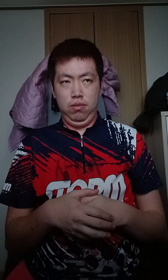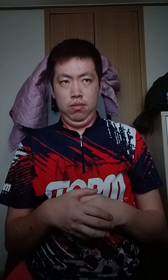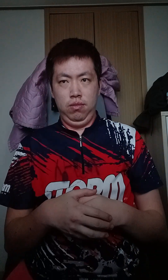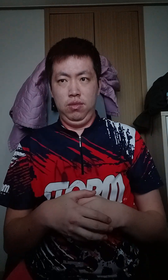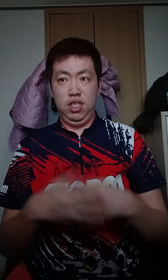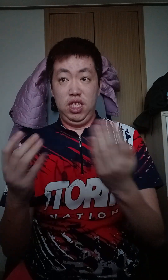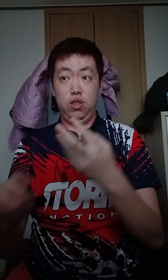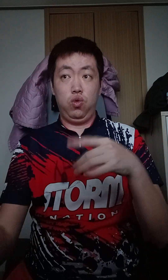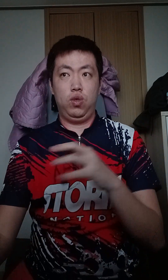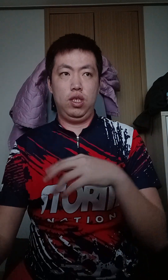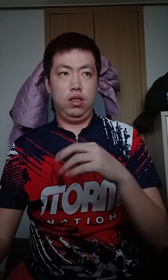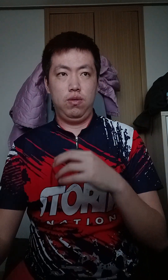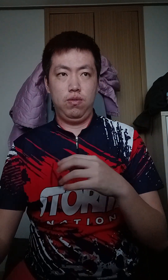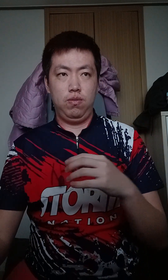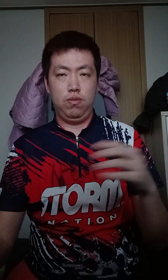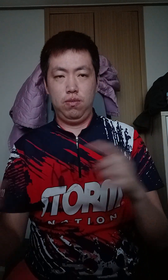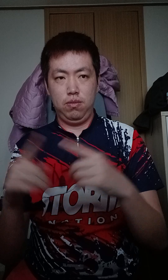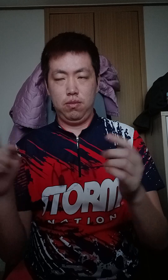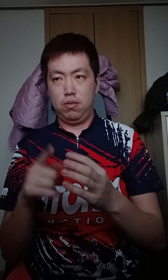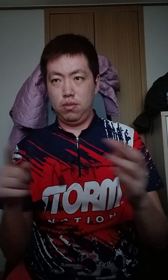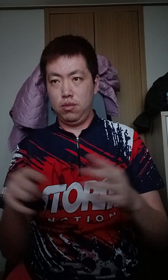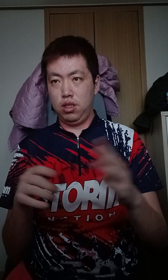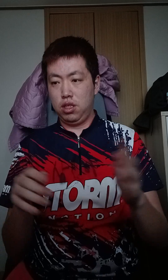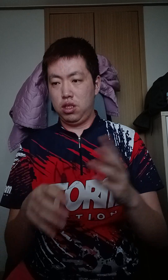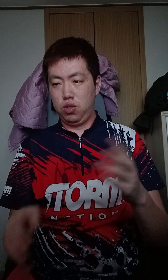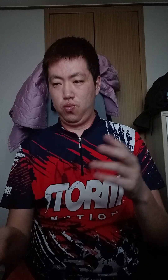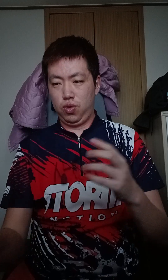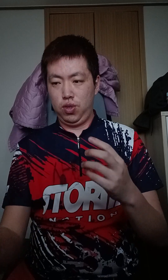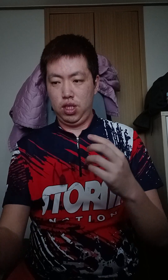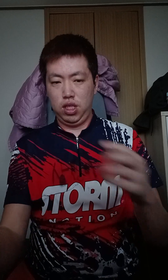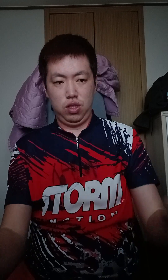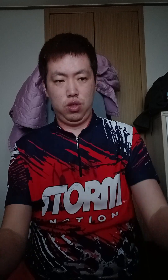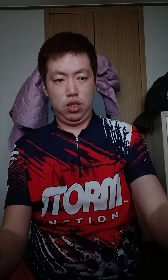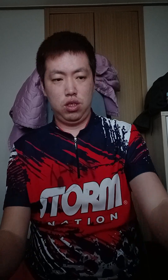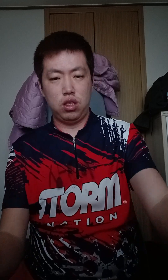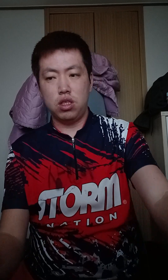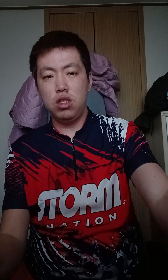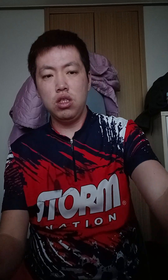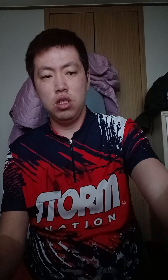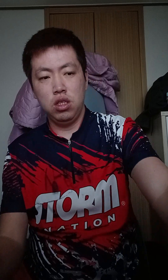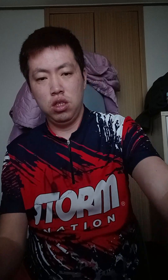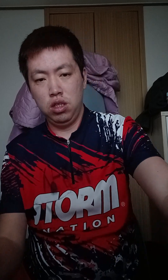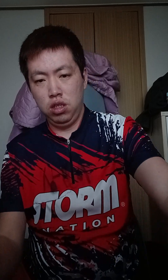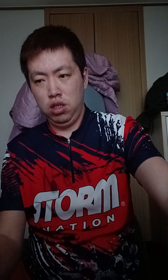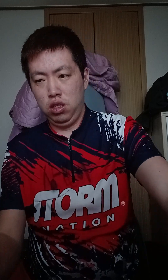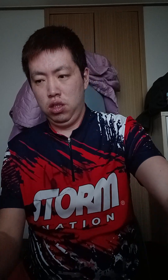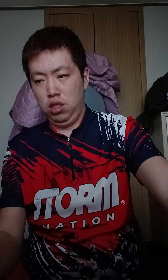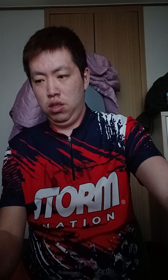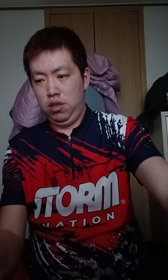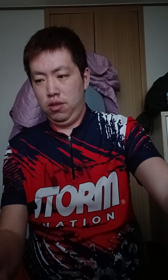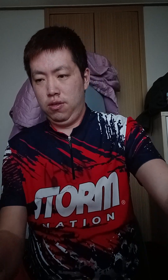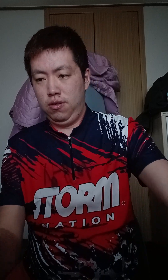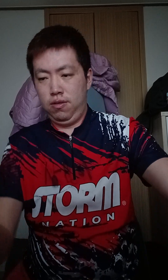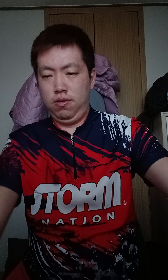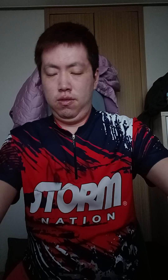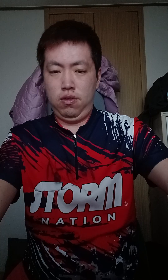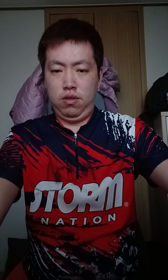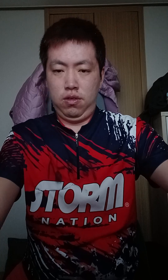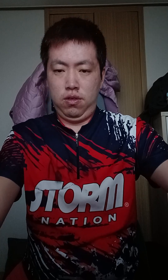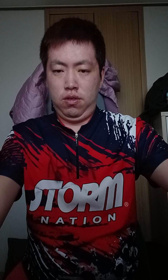장애인의 복지나 재활을 위해 곳곳에 복지관이 들어서고 있지만 정작 장애인을 고려하지 않은 곳이 많습니다. 하지만